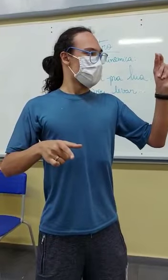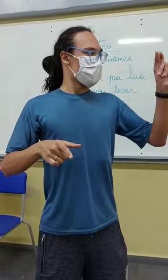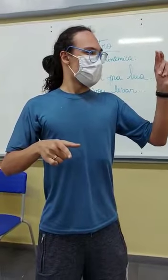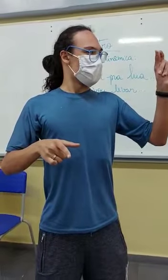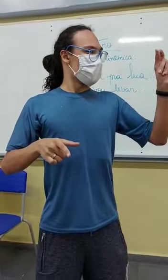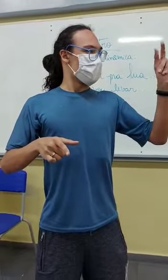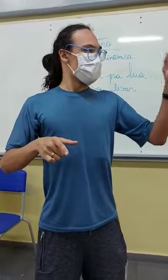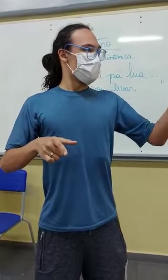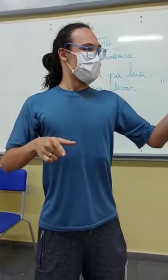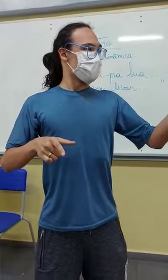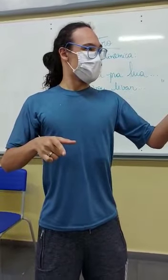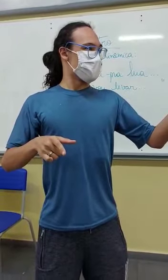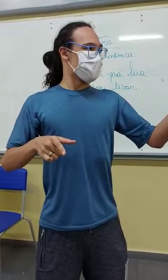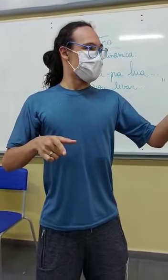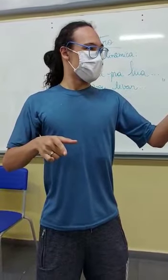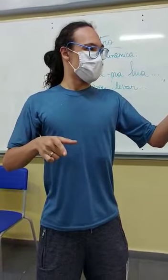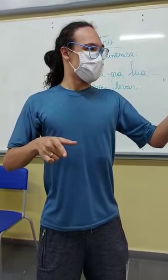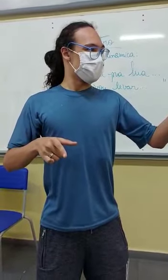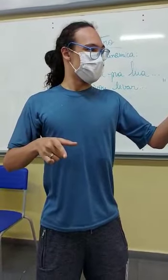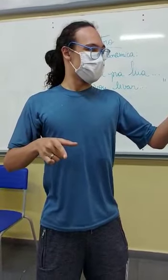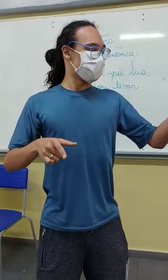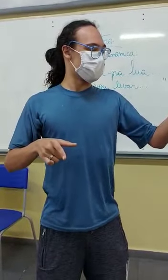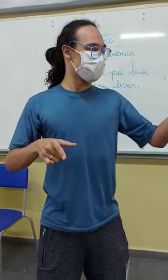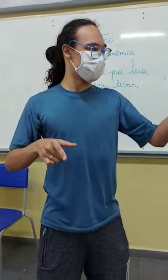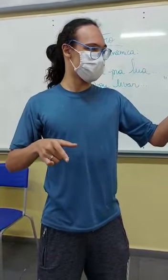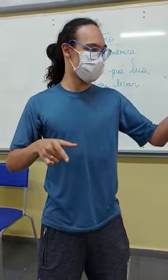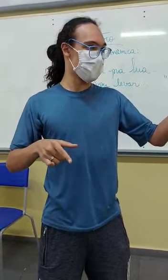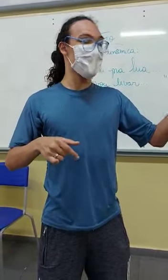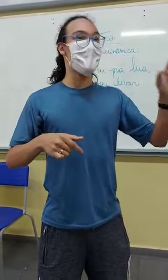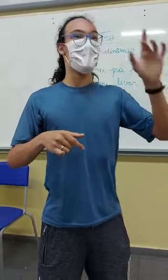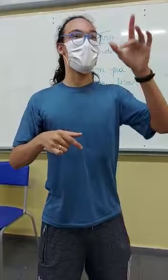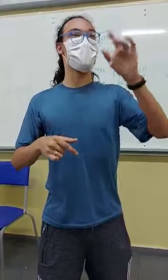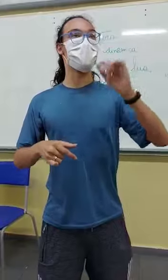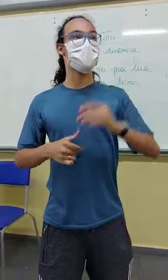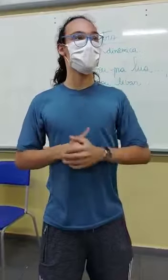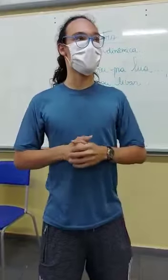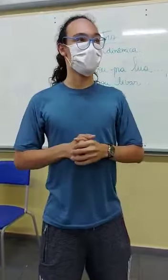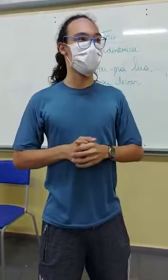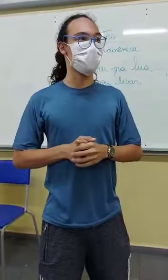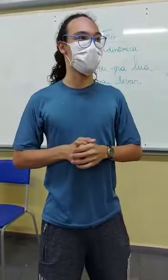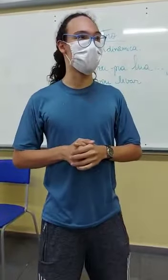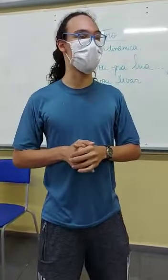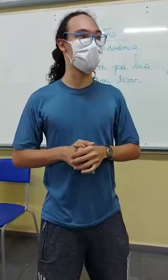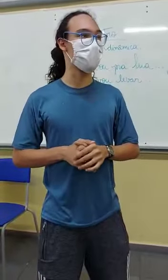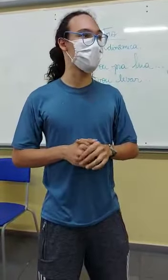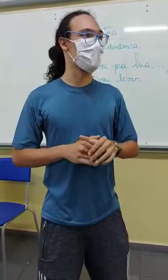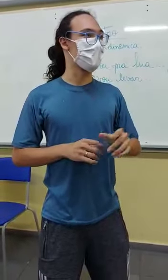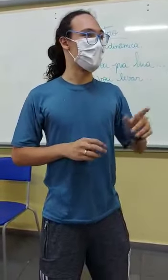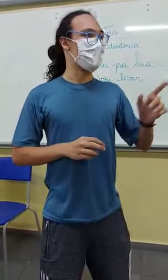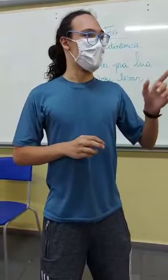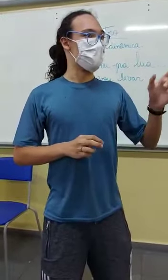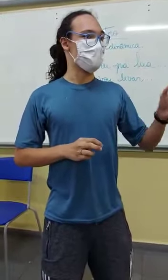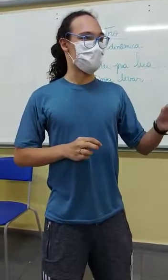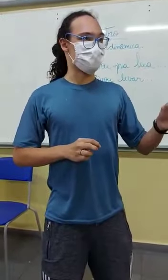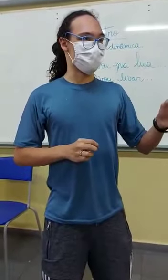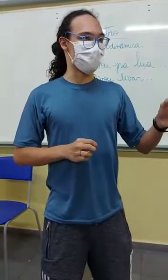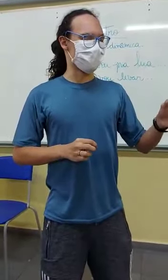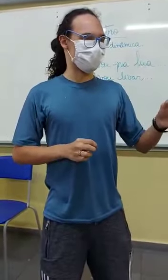Minha caneta, meu projetor, minha cachorra.